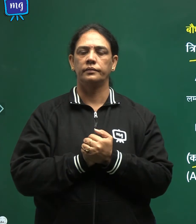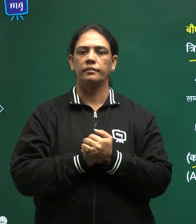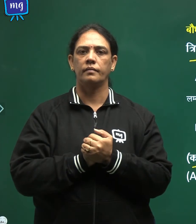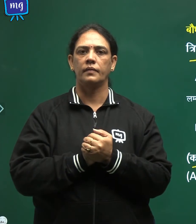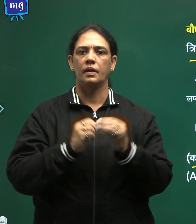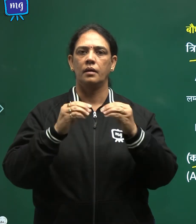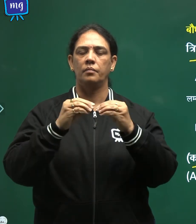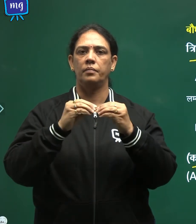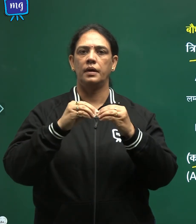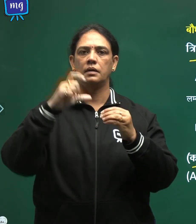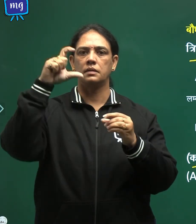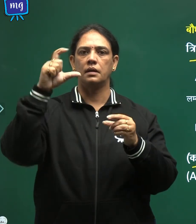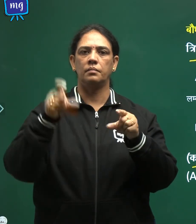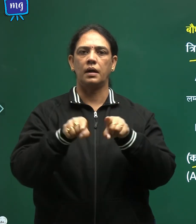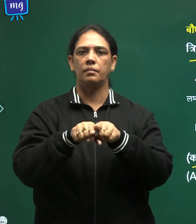BC बराबर